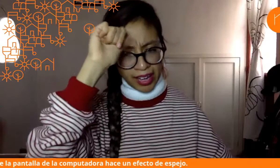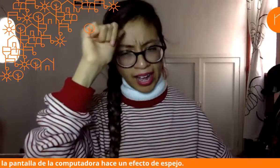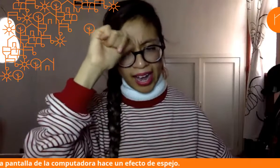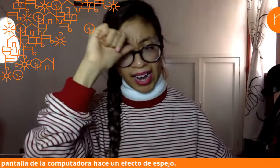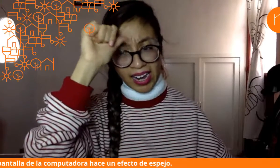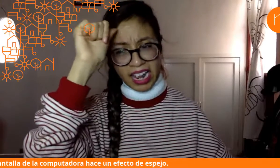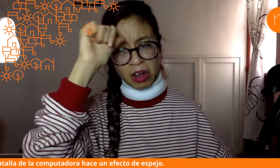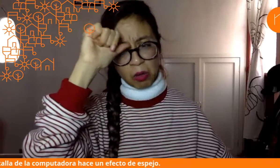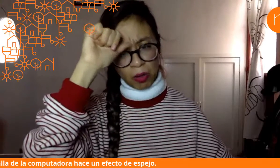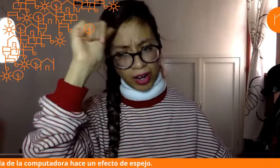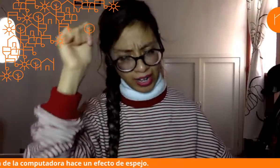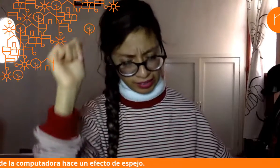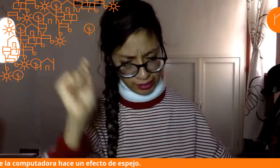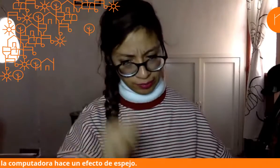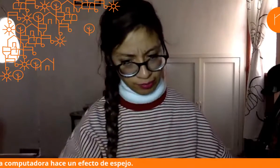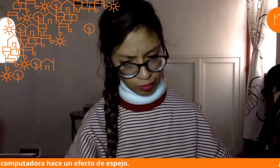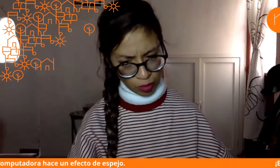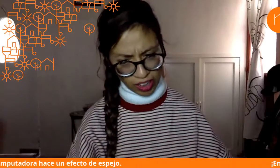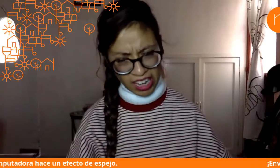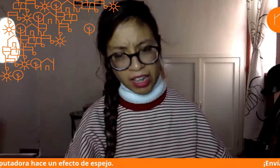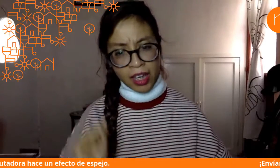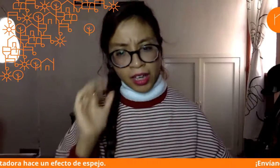significa Ari o Ariadna. ¿Ok?